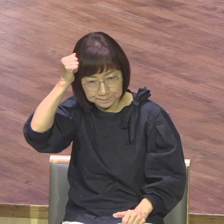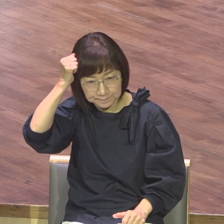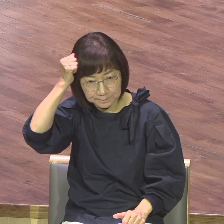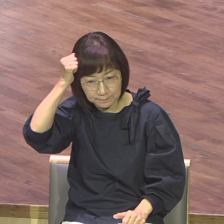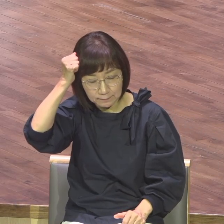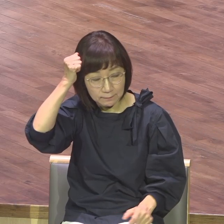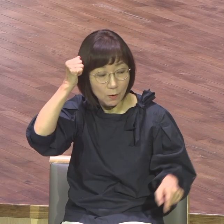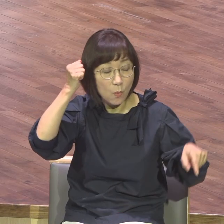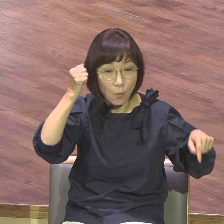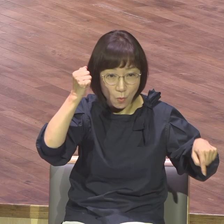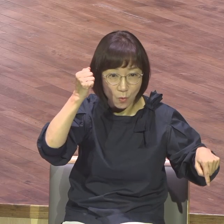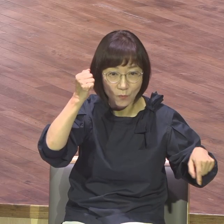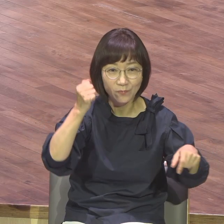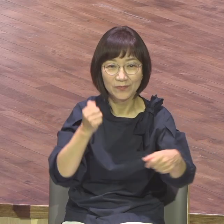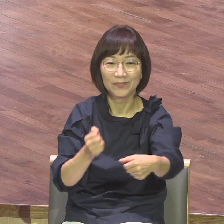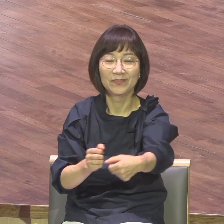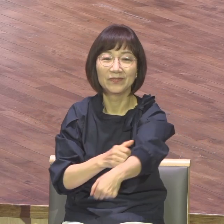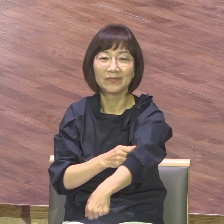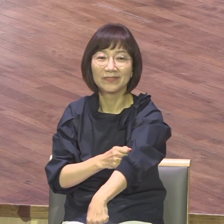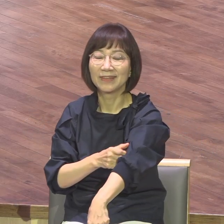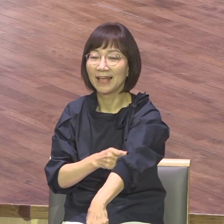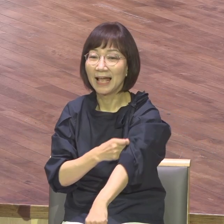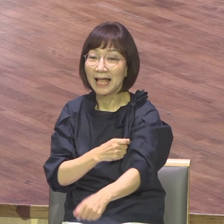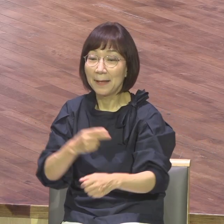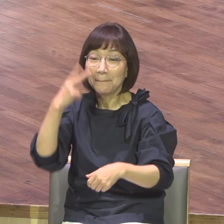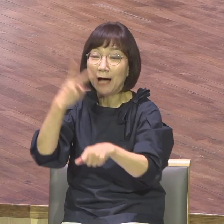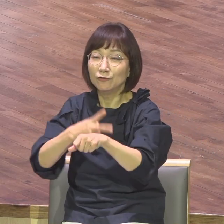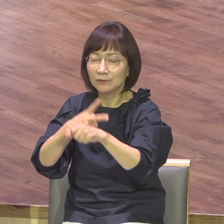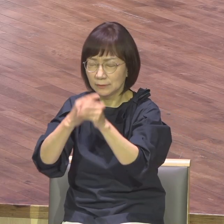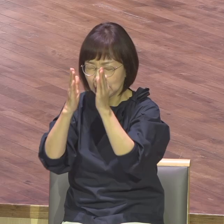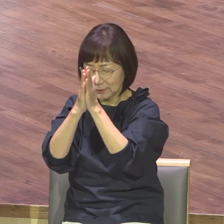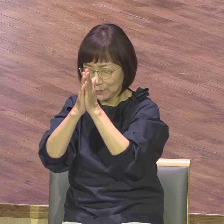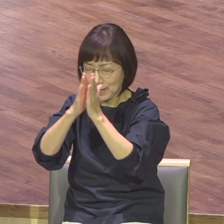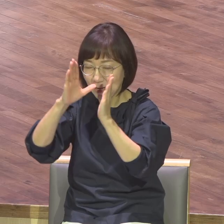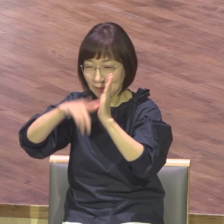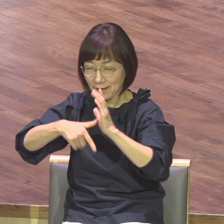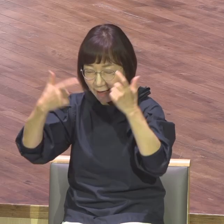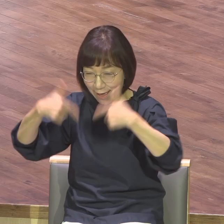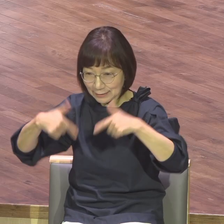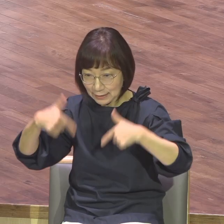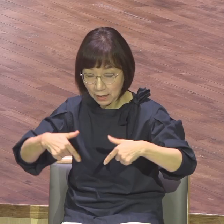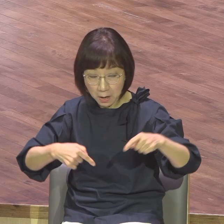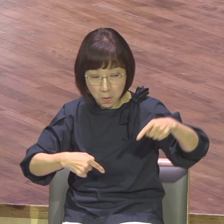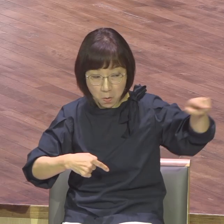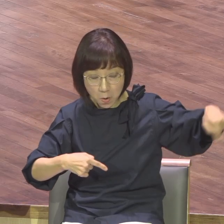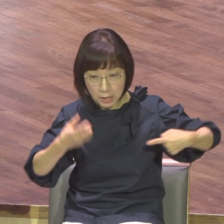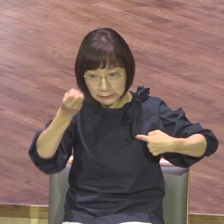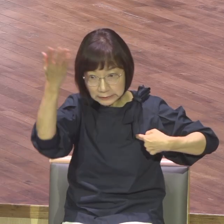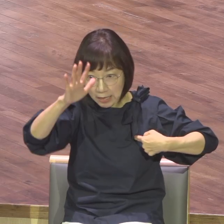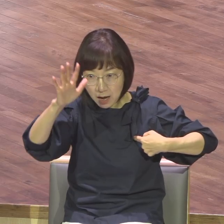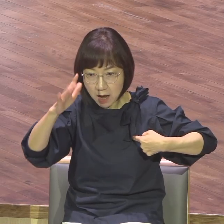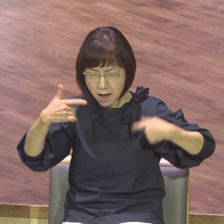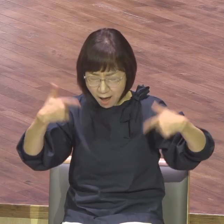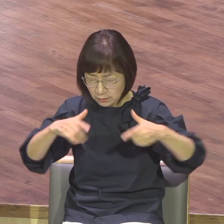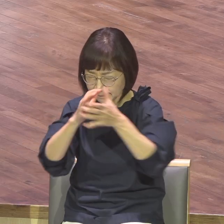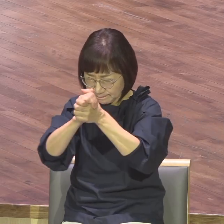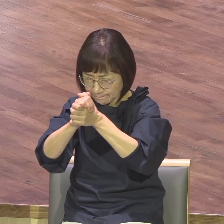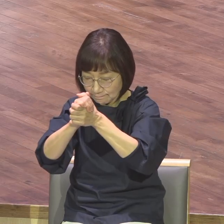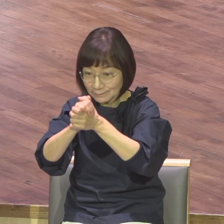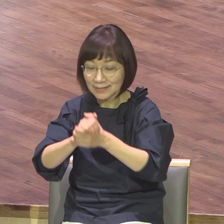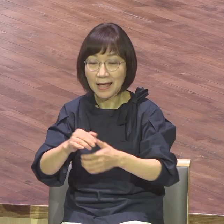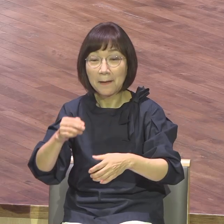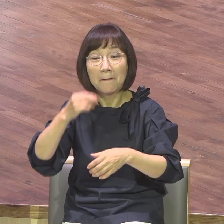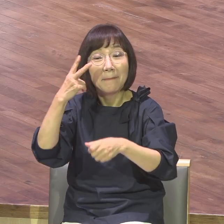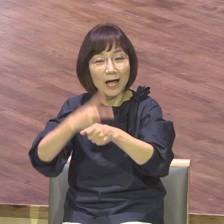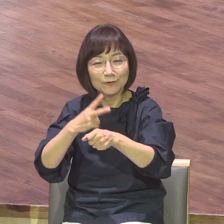바울의 이 기도 속에 항상 에베소 현장이 있었어요. 기도 속에 바울은 세계 복음화해야 되니까 막 돌아다녀야